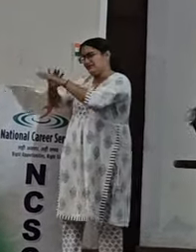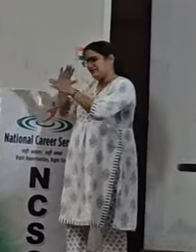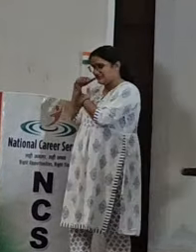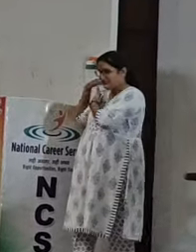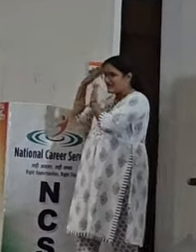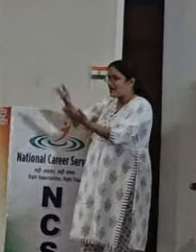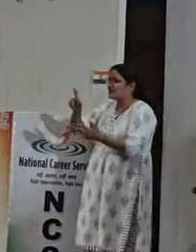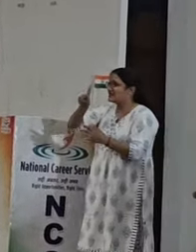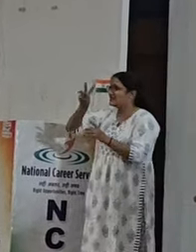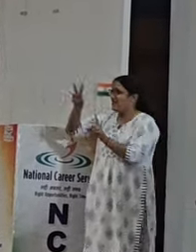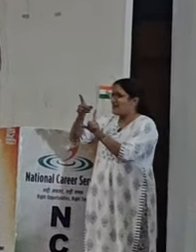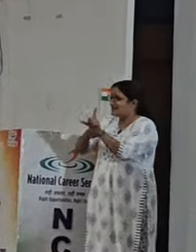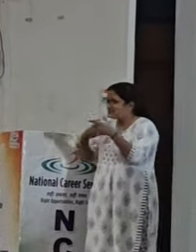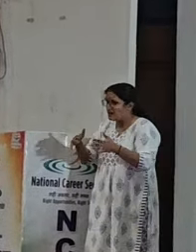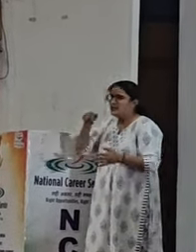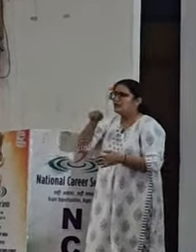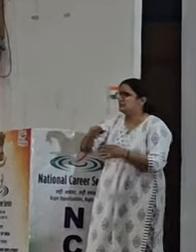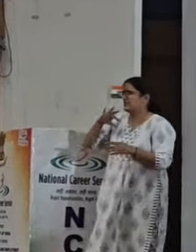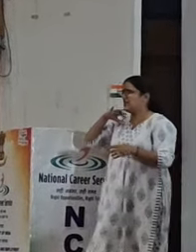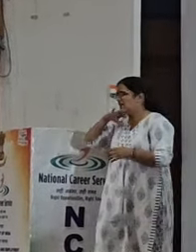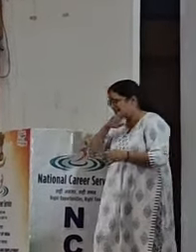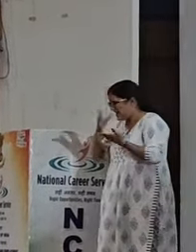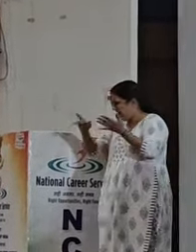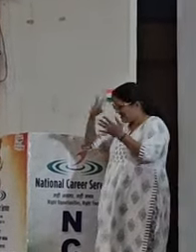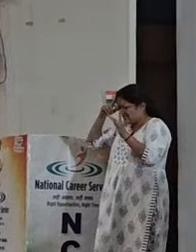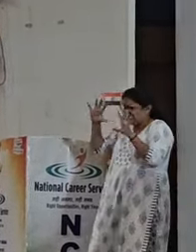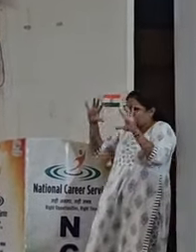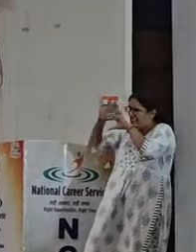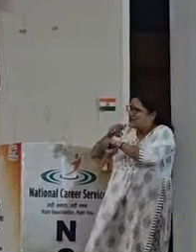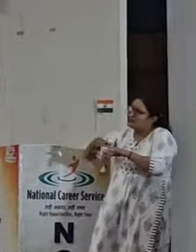बहुत सालों से काम करता आ रहा है जिसको 12 साल हो गए हैं काम करते हुए।